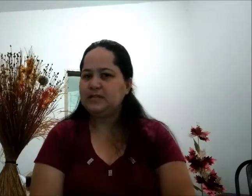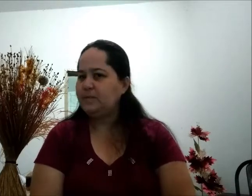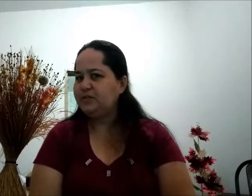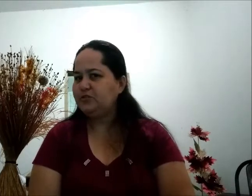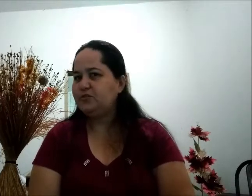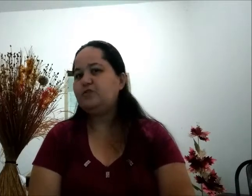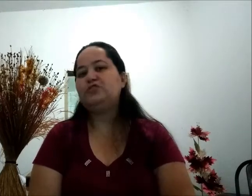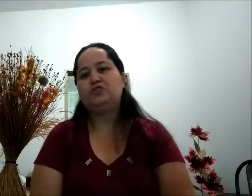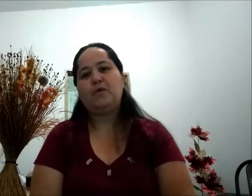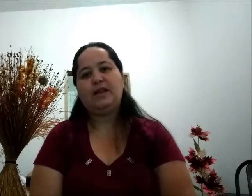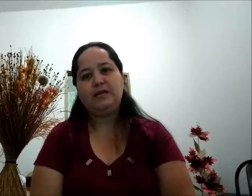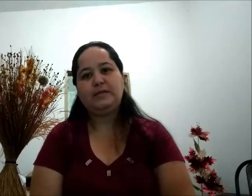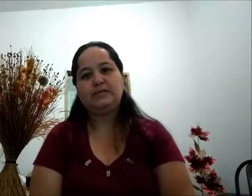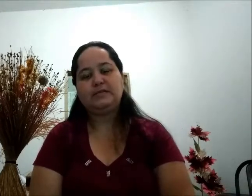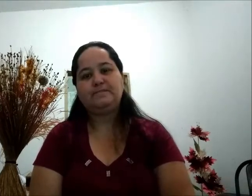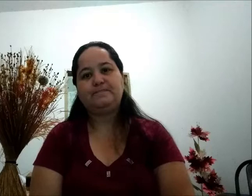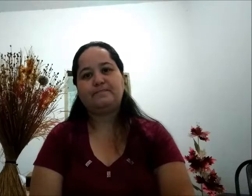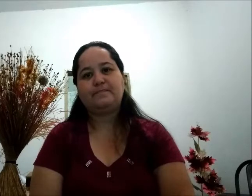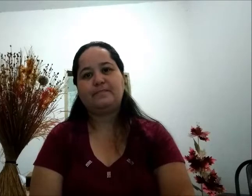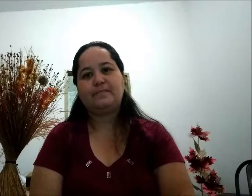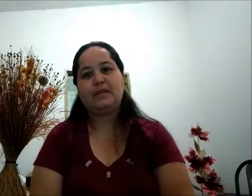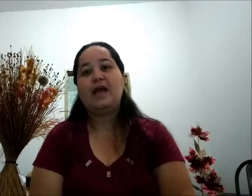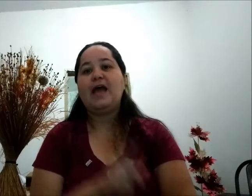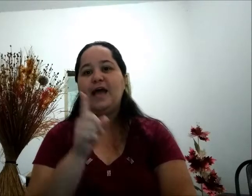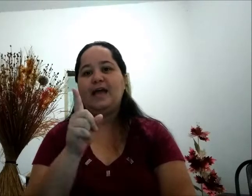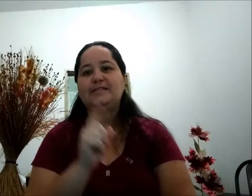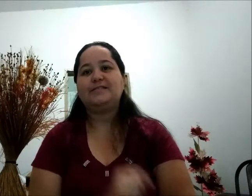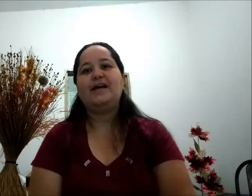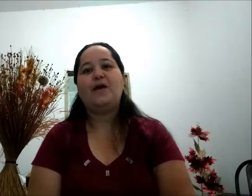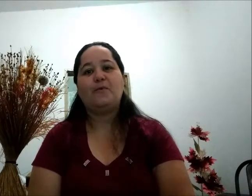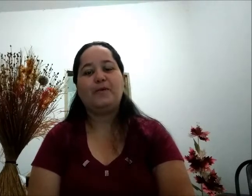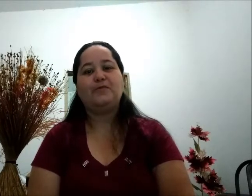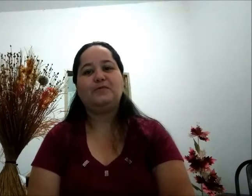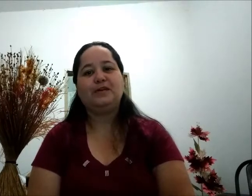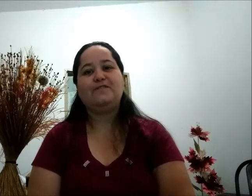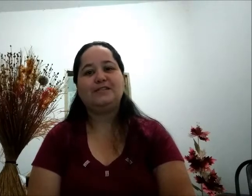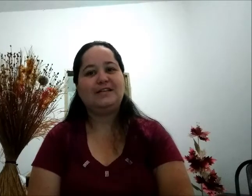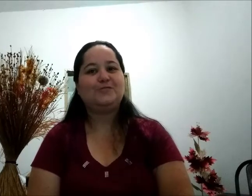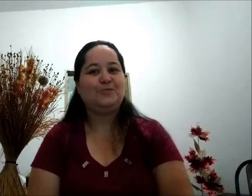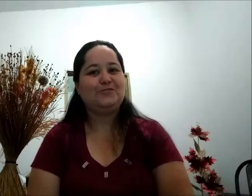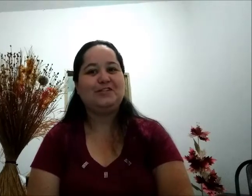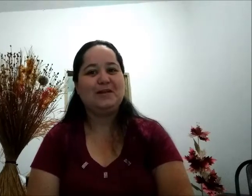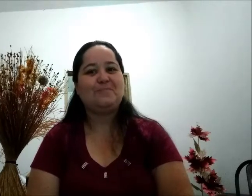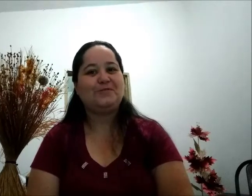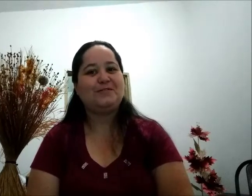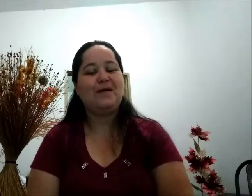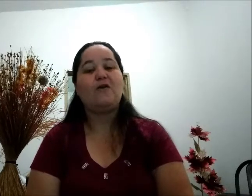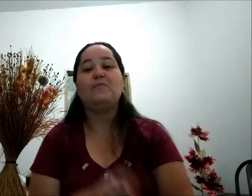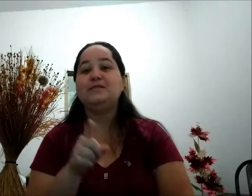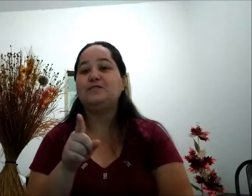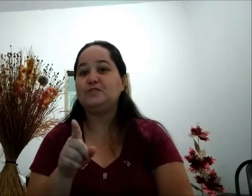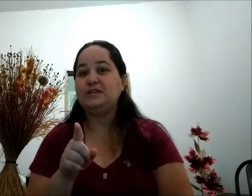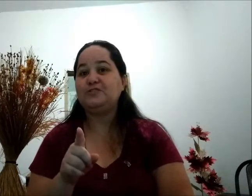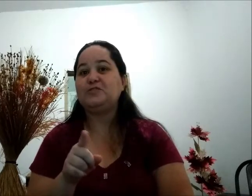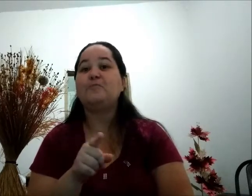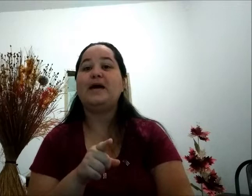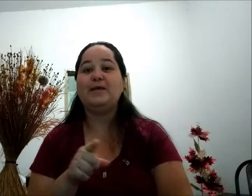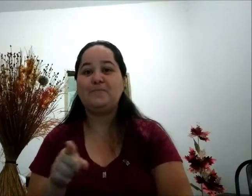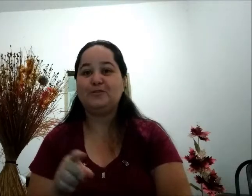sabem de onde originou a Libras? Essa é uma pergunta que vai ser respondida na próxima aula, mas se vocês já souberem, pode